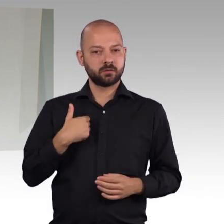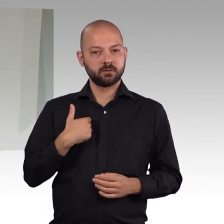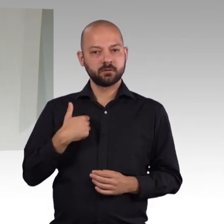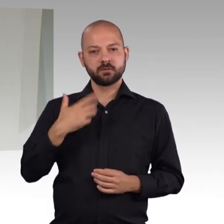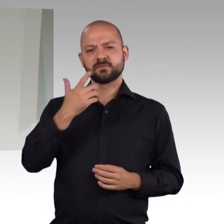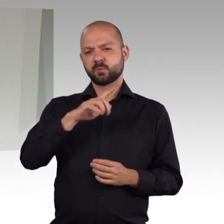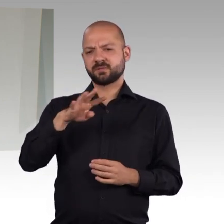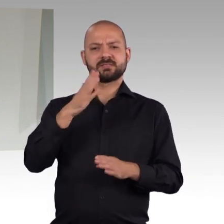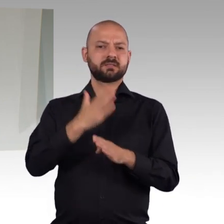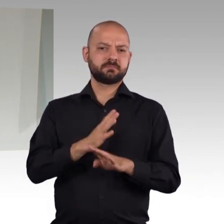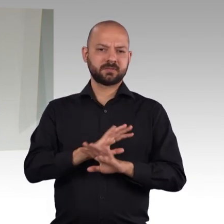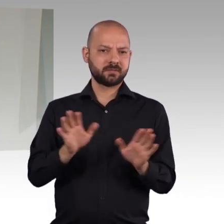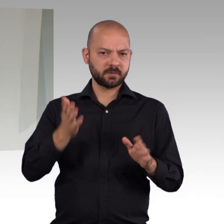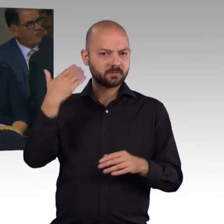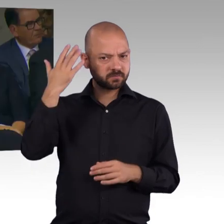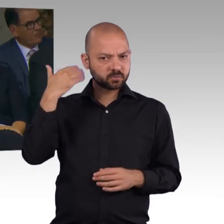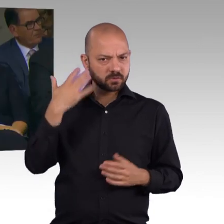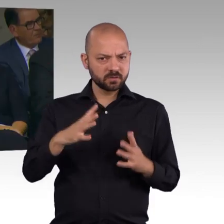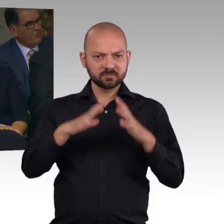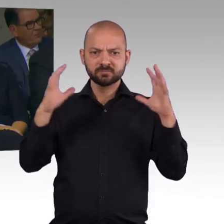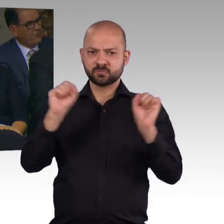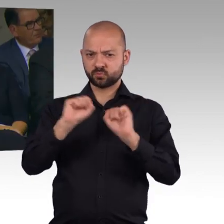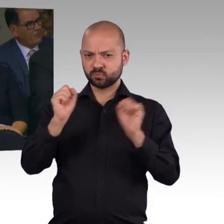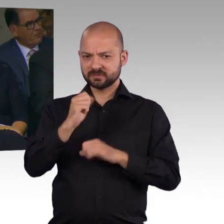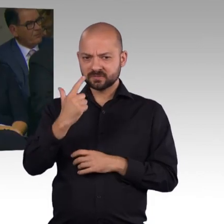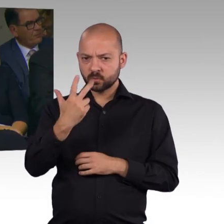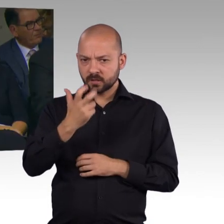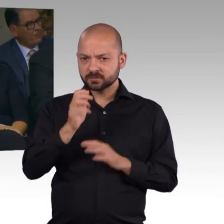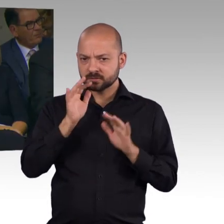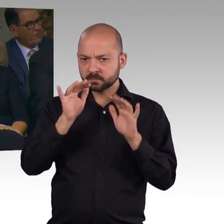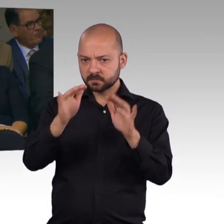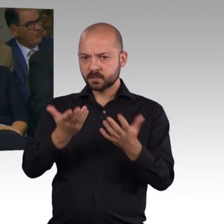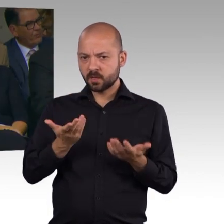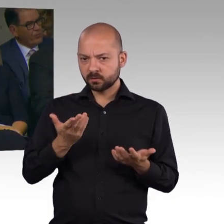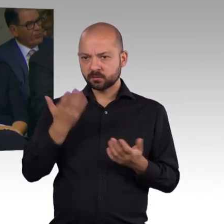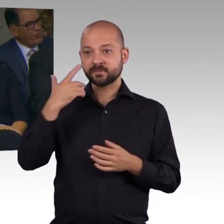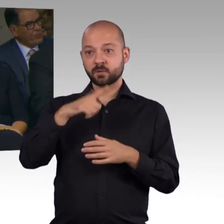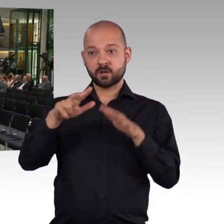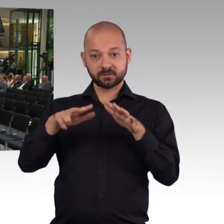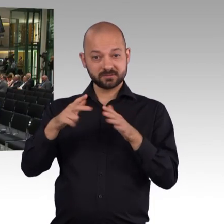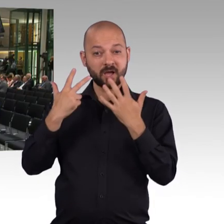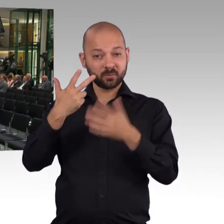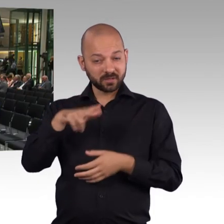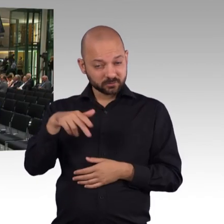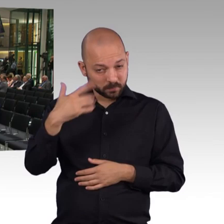Ihre Forderung ist im Kern ein Kotau vor Trump und vor der Rüstungsindustrie, meine Damen und Herren.